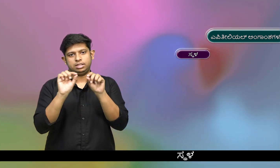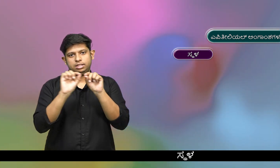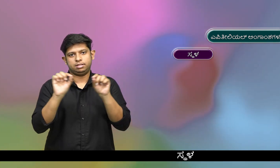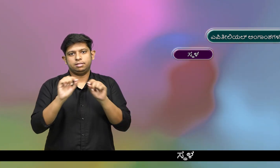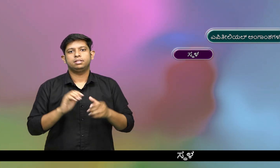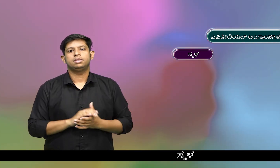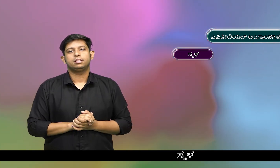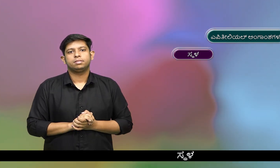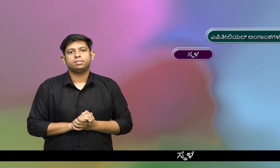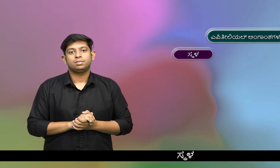ಹೊರಪದರದ ಸ್ಥಳ: